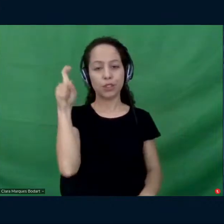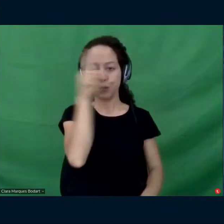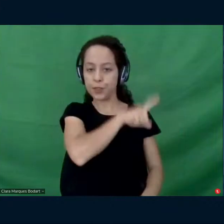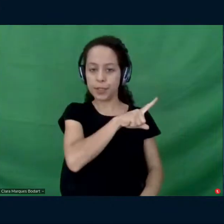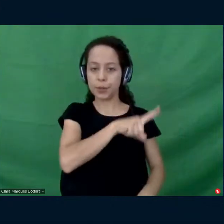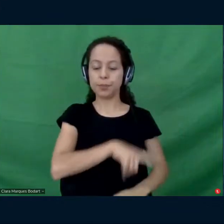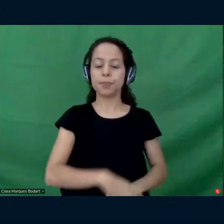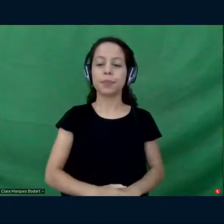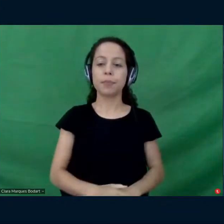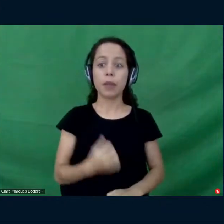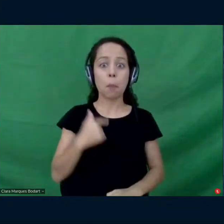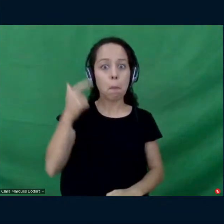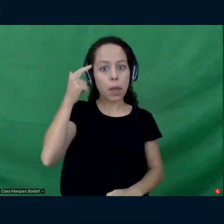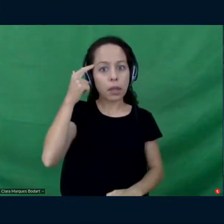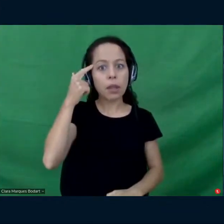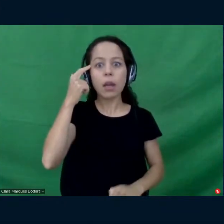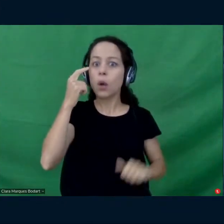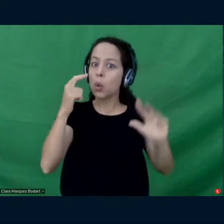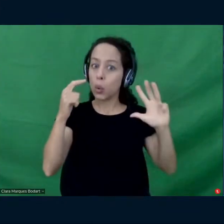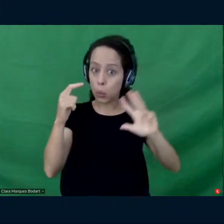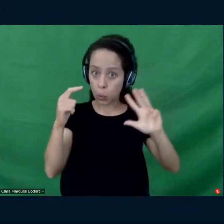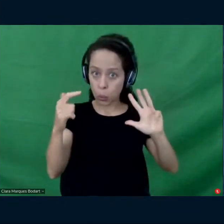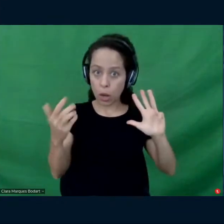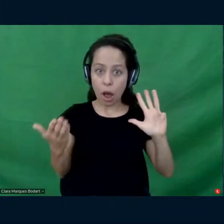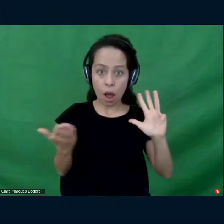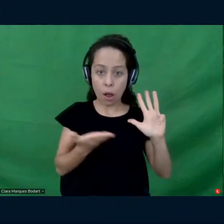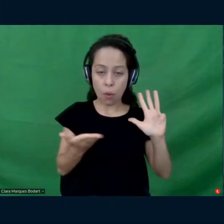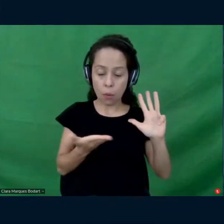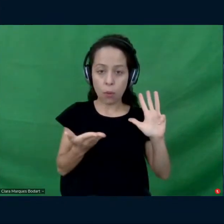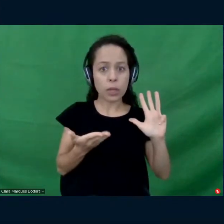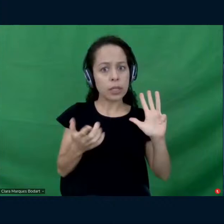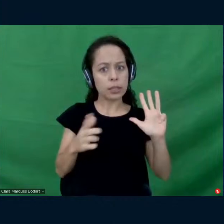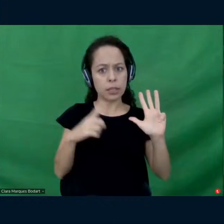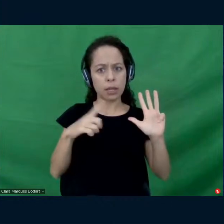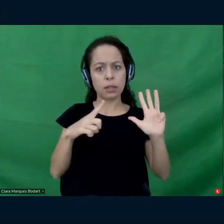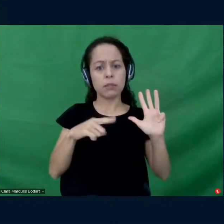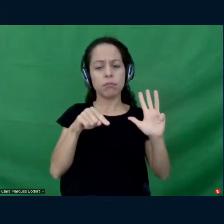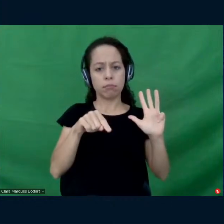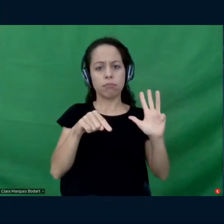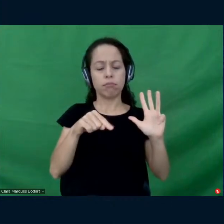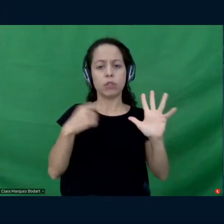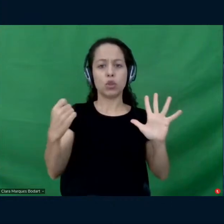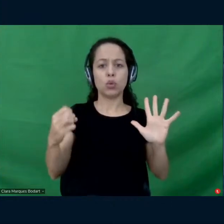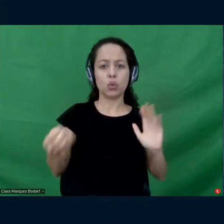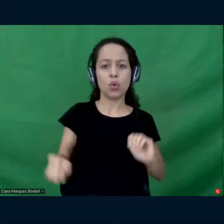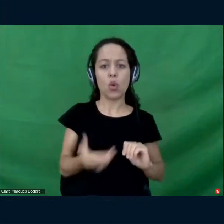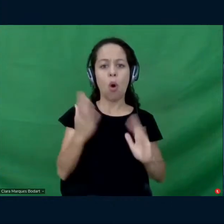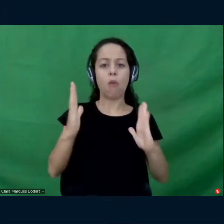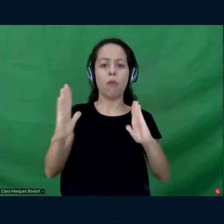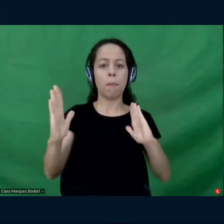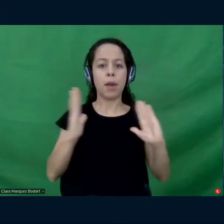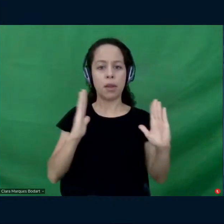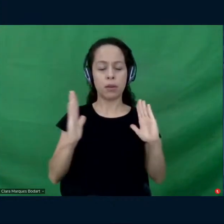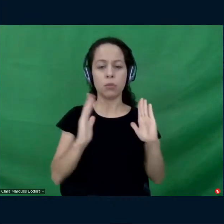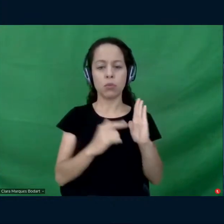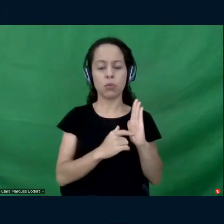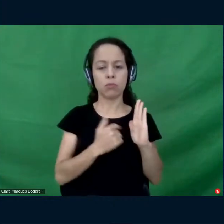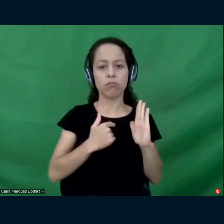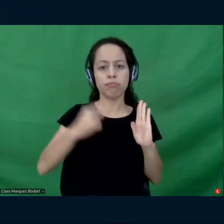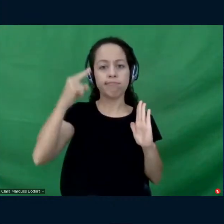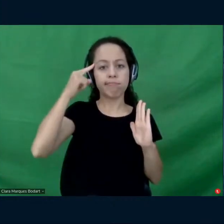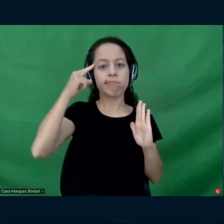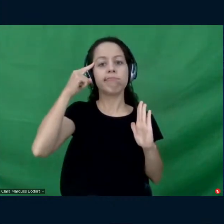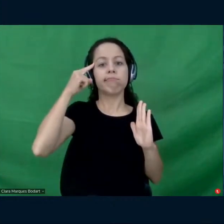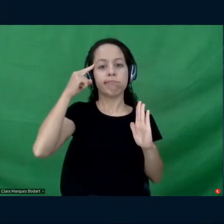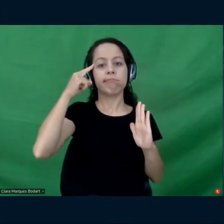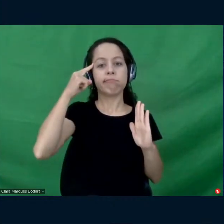o governo atual fosse, de fato, demarcar um espaço, dizendo claramente, né, e